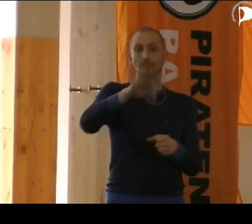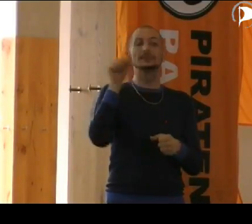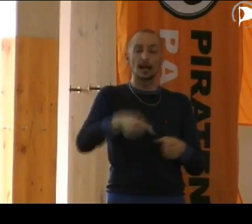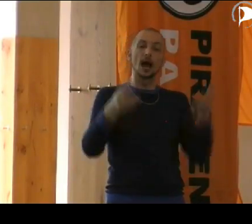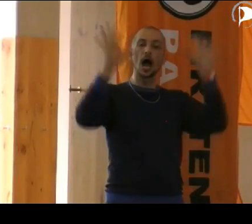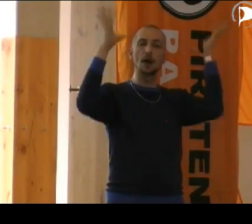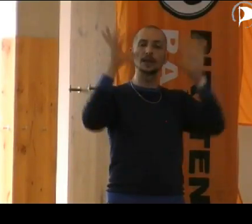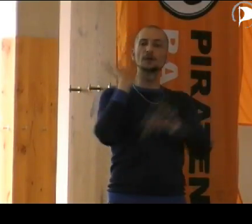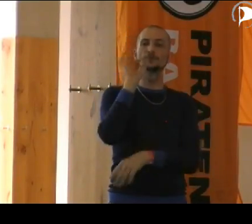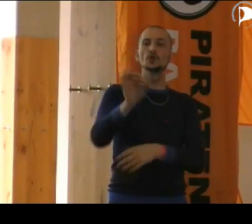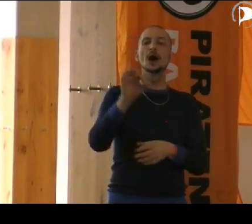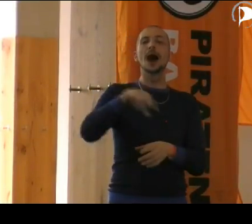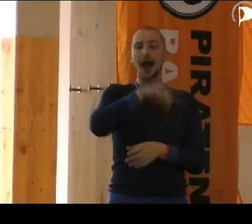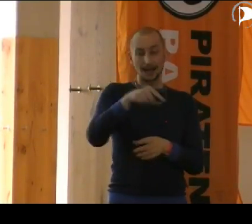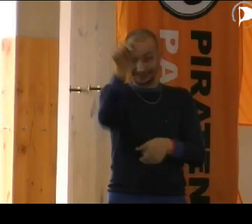applaus geht